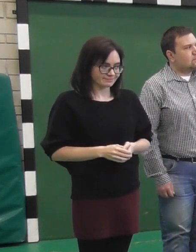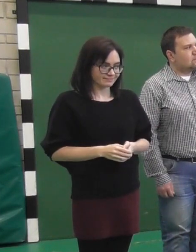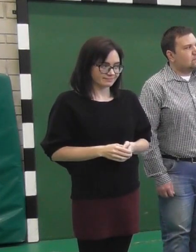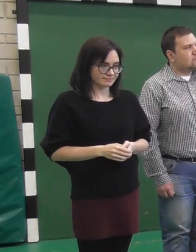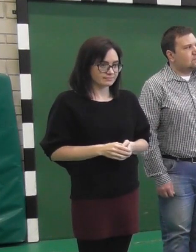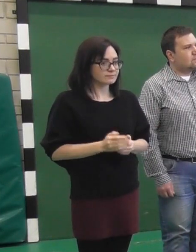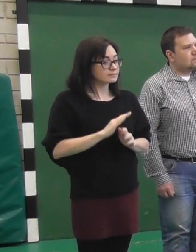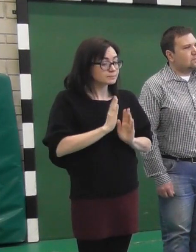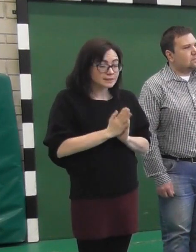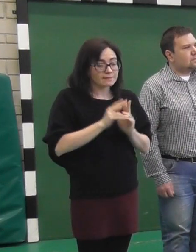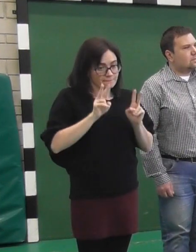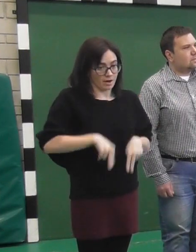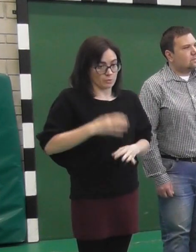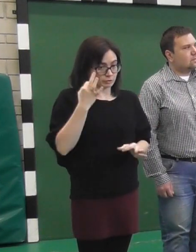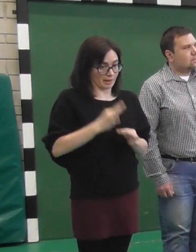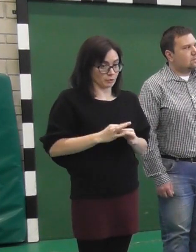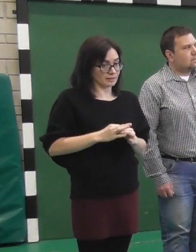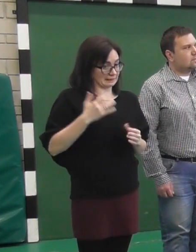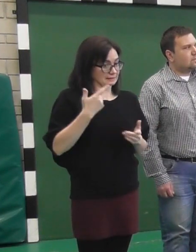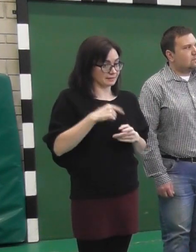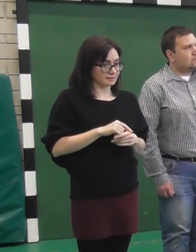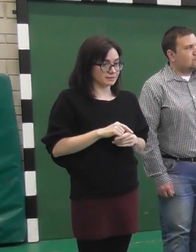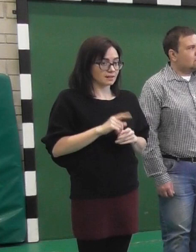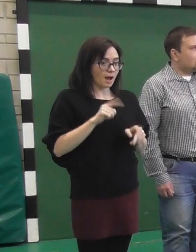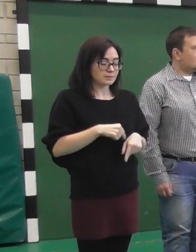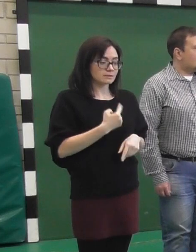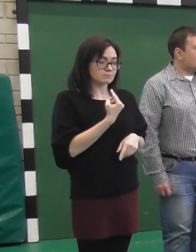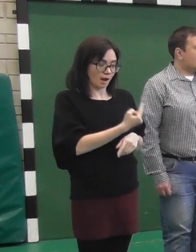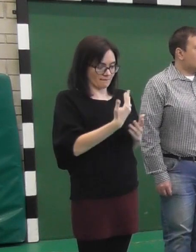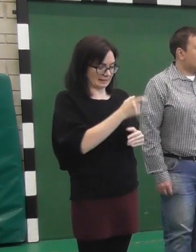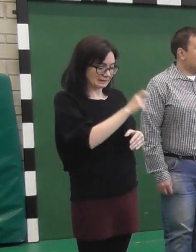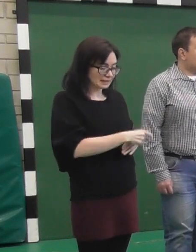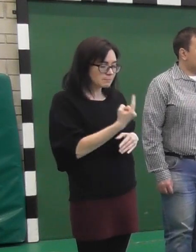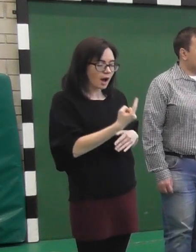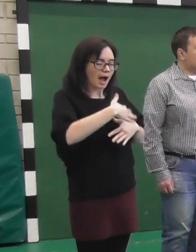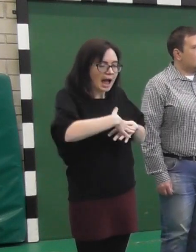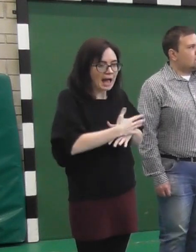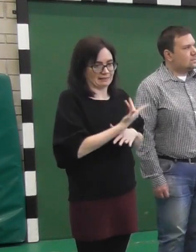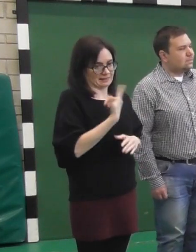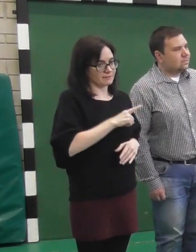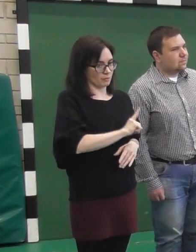az mind valós történet, és valóban átélte a vendégünk.